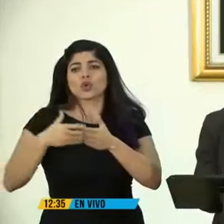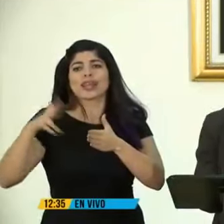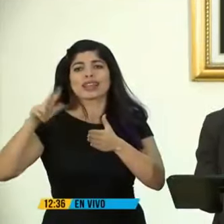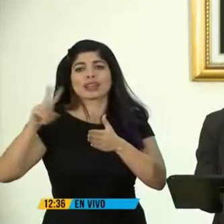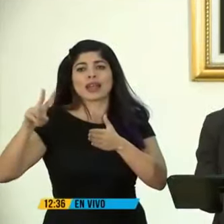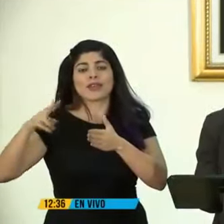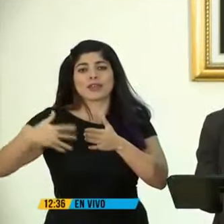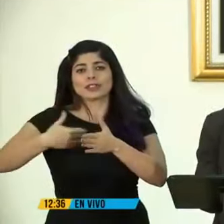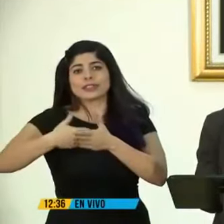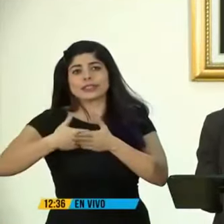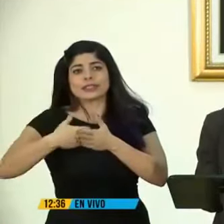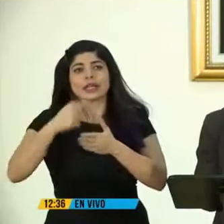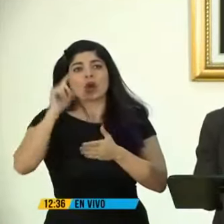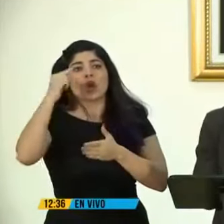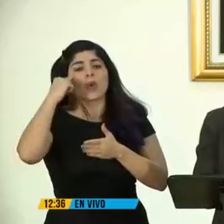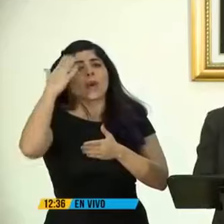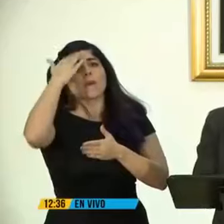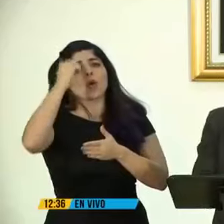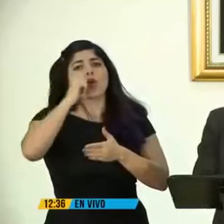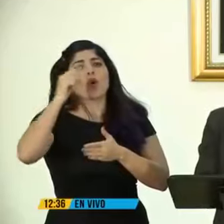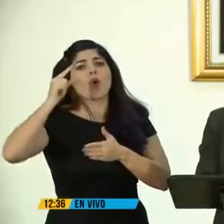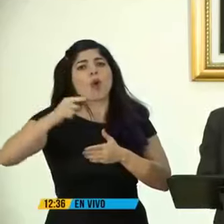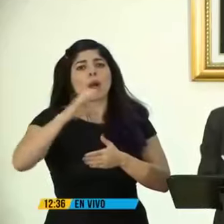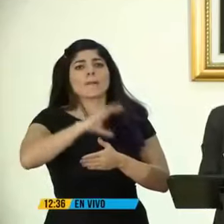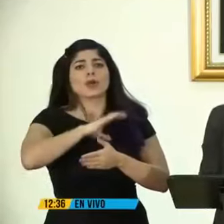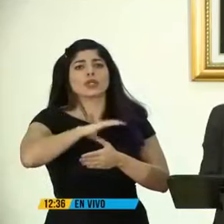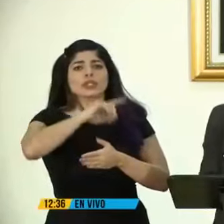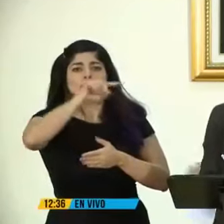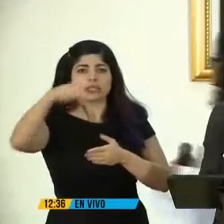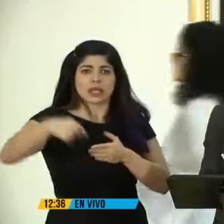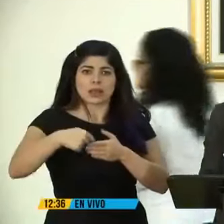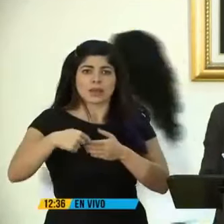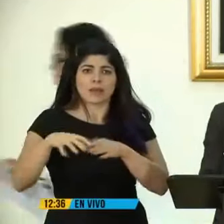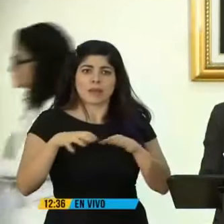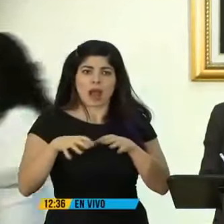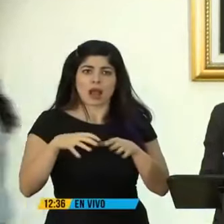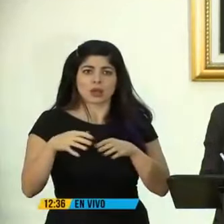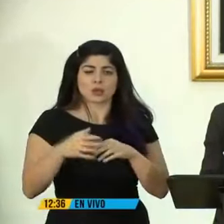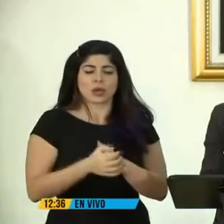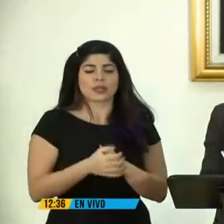preguntan por qué el gobierno no da la orden a la policía de actuar. Gracias.